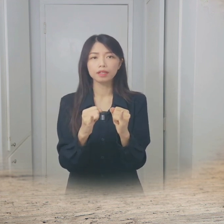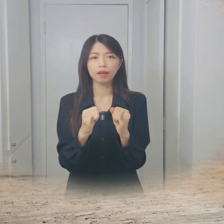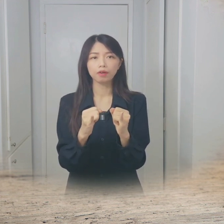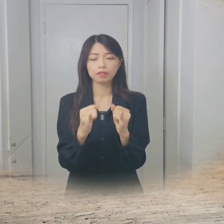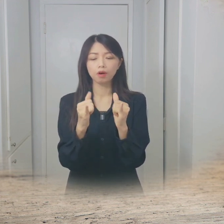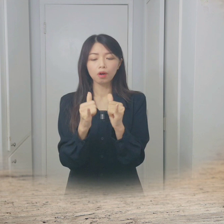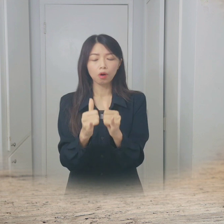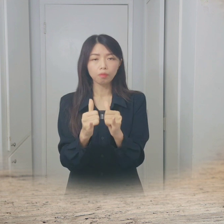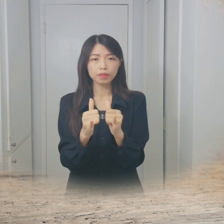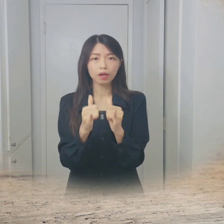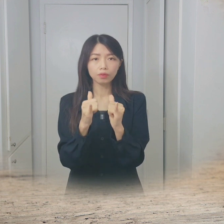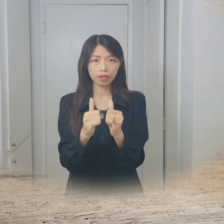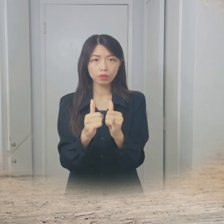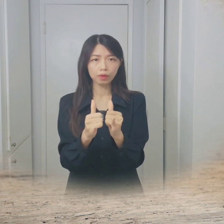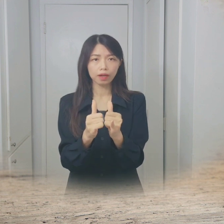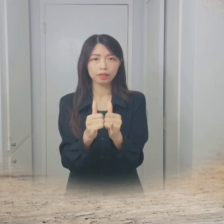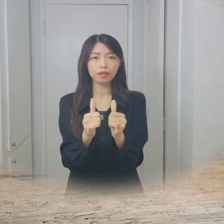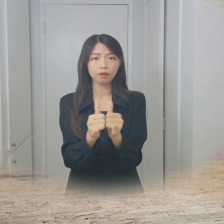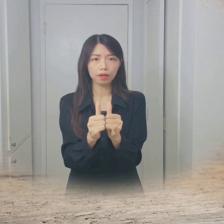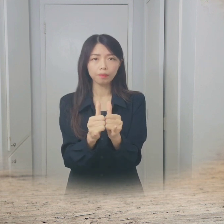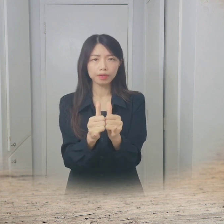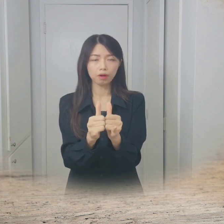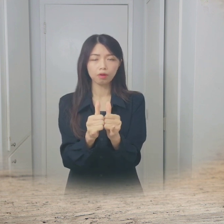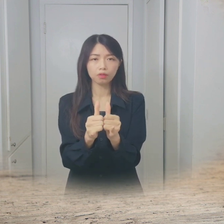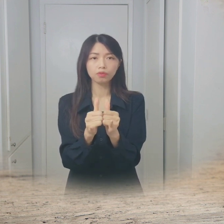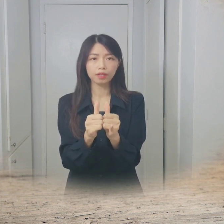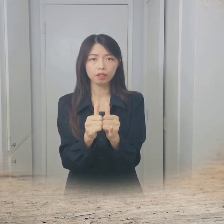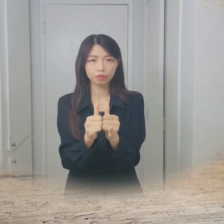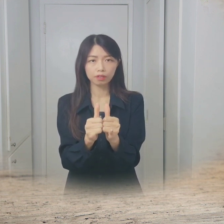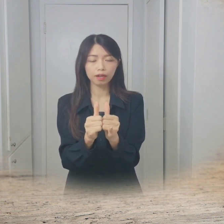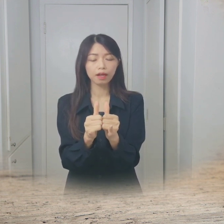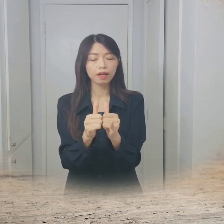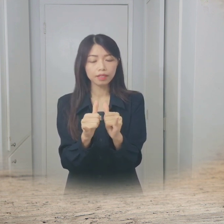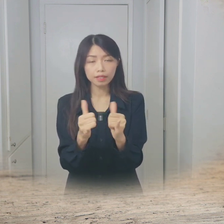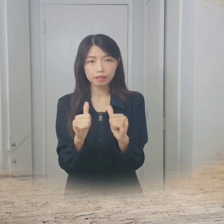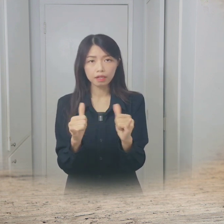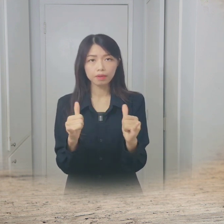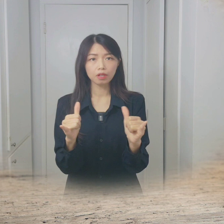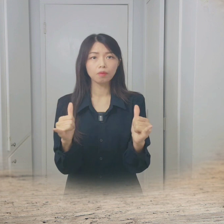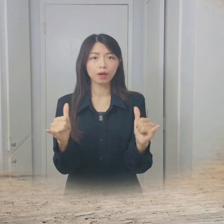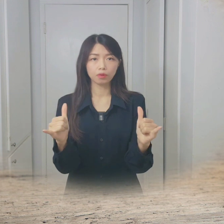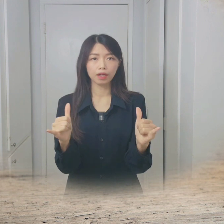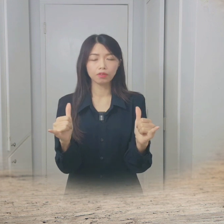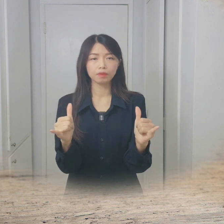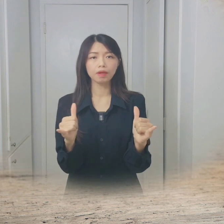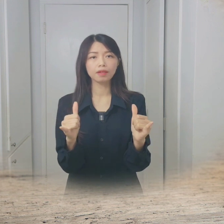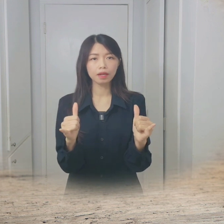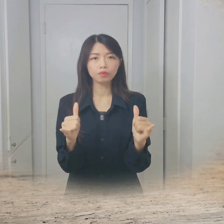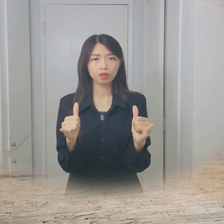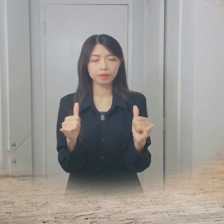여자를 칭해요. 그래서 엄지하고 새끼손가락을 이렇게 합해서 중간에서 붙였다가 살짝 흔들면서 밖으로